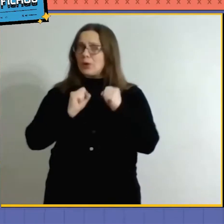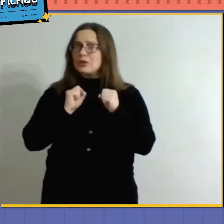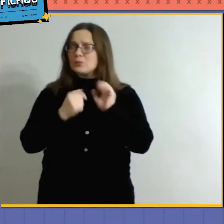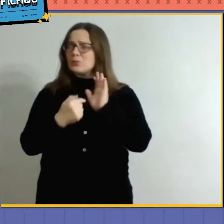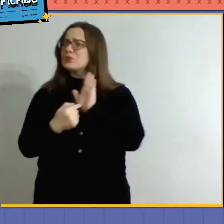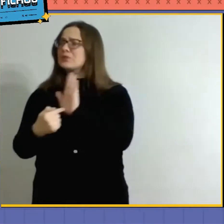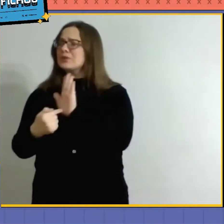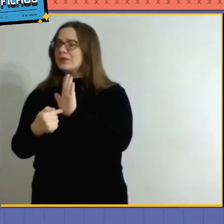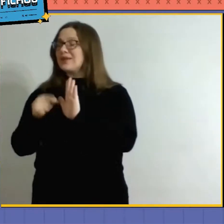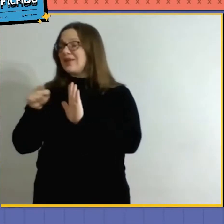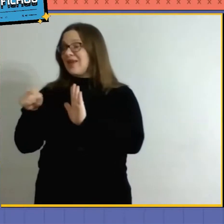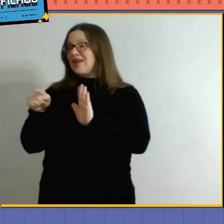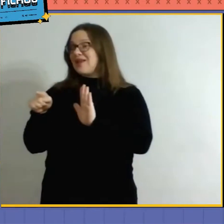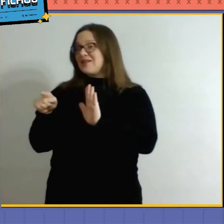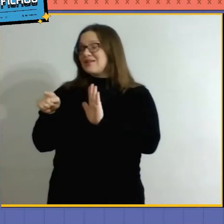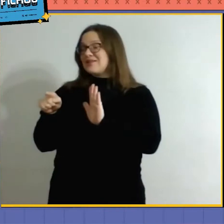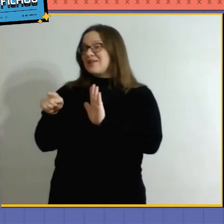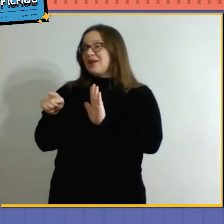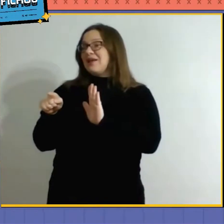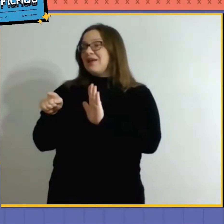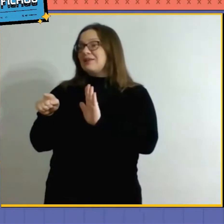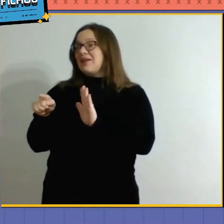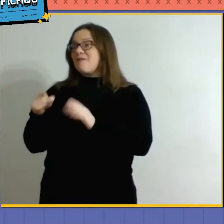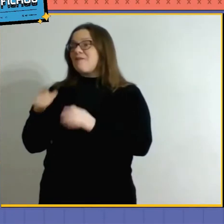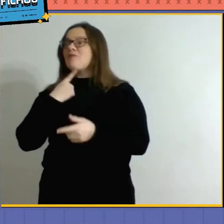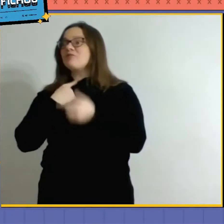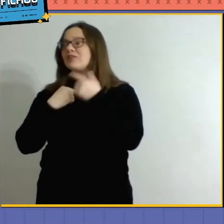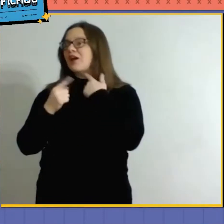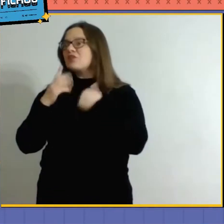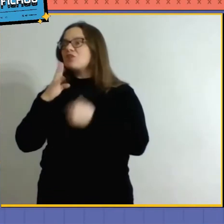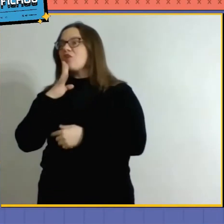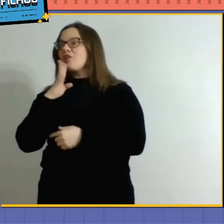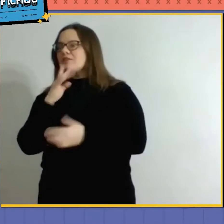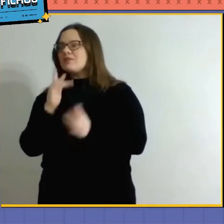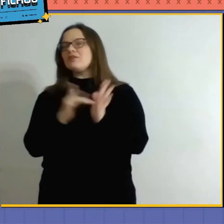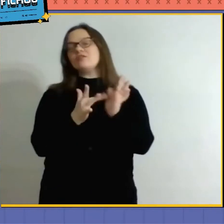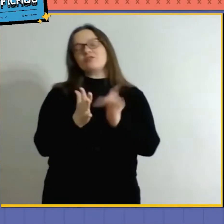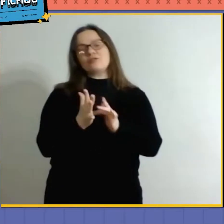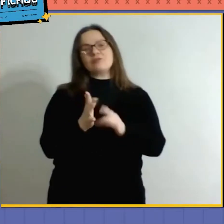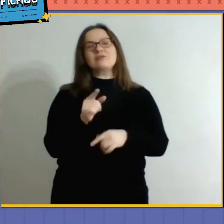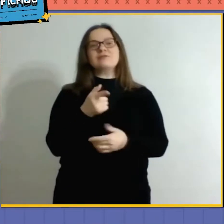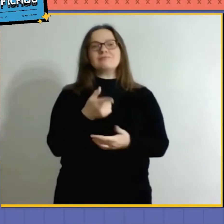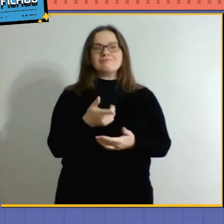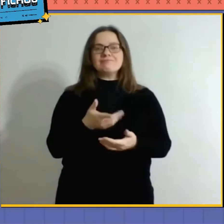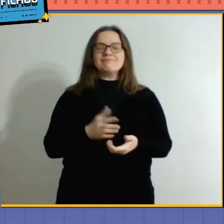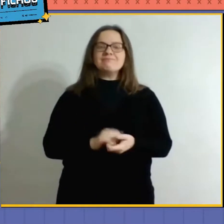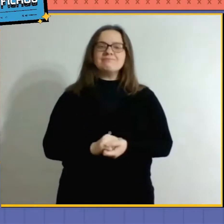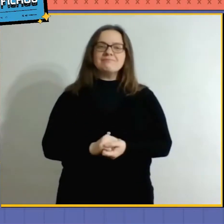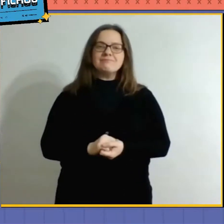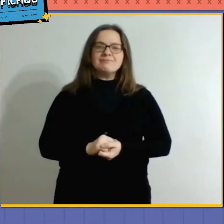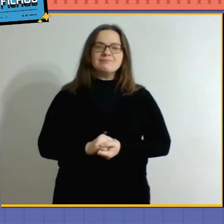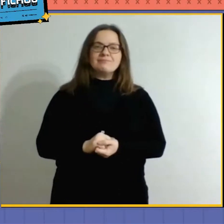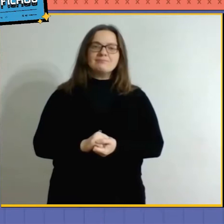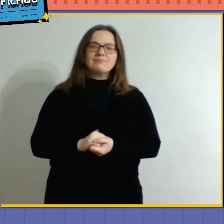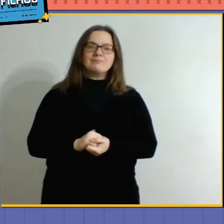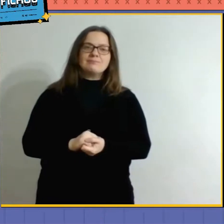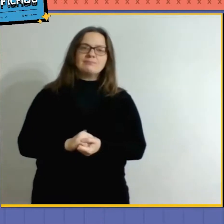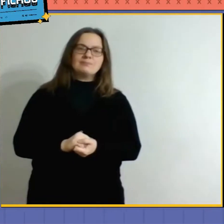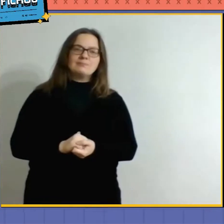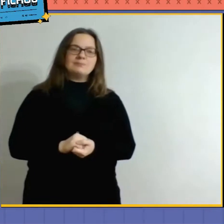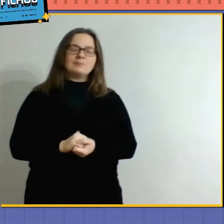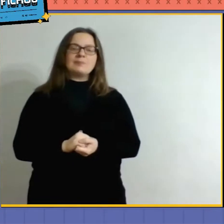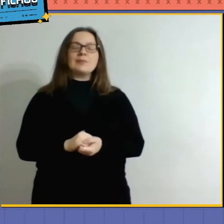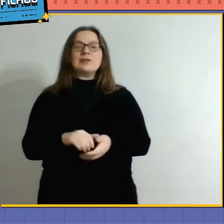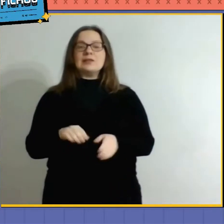Deus nas pessoas e tem mais uma coisa importante sobre o sal da terra o sal da terra ele é aquele que